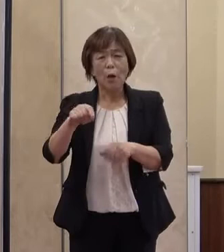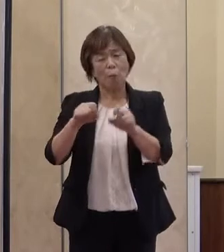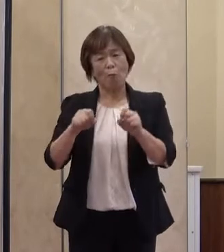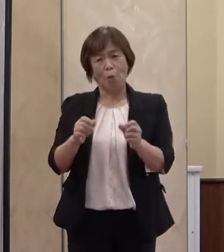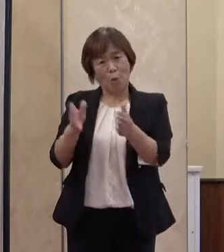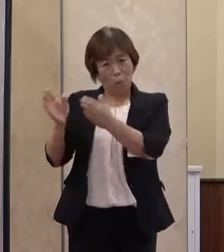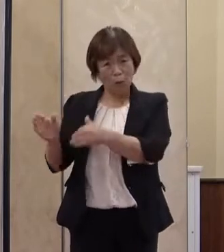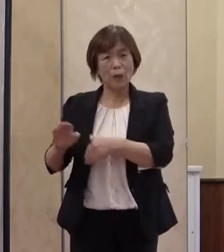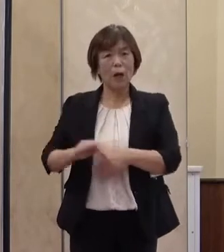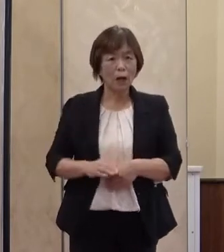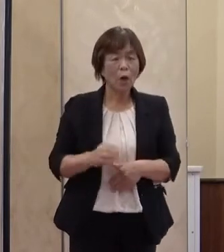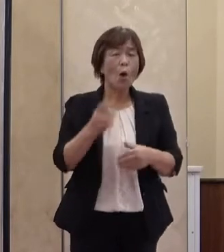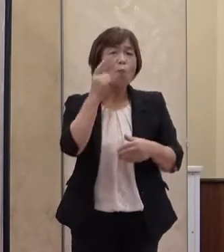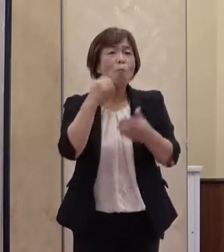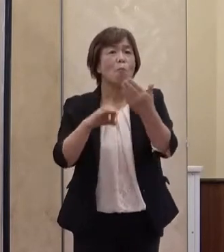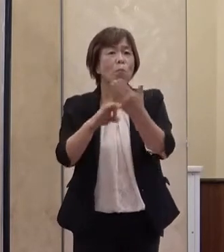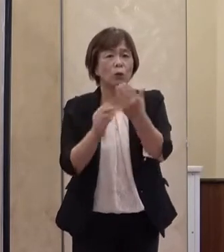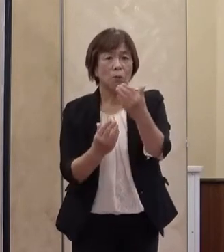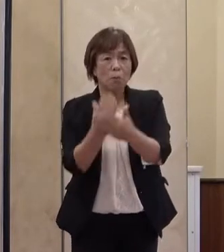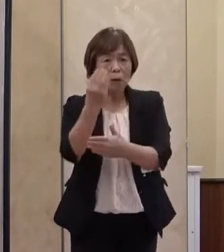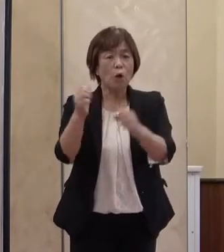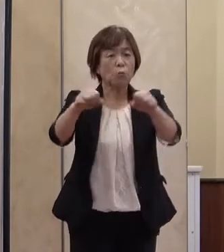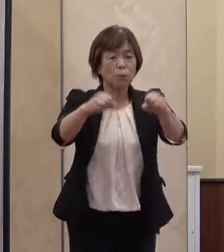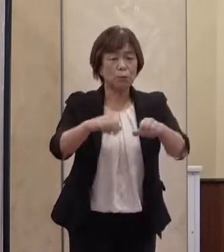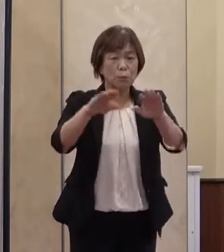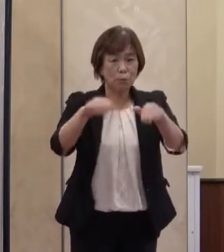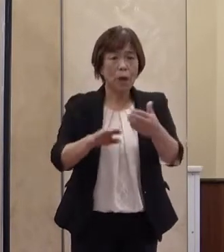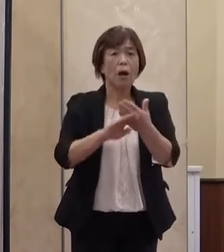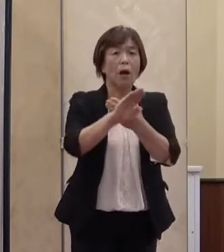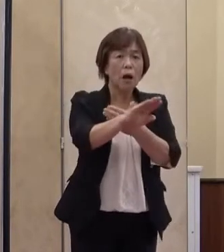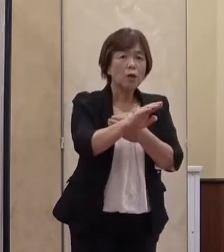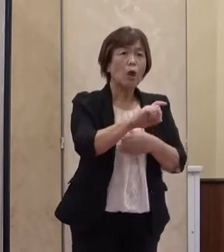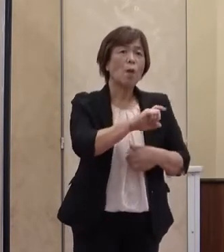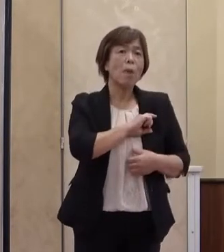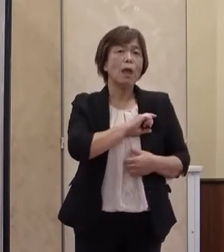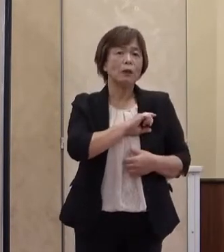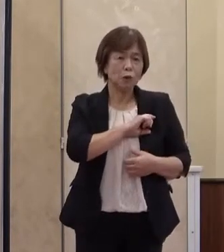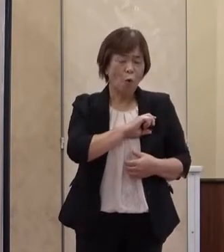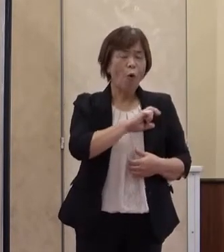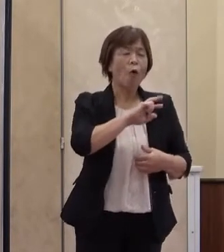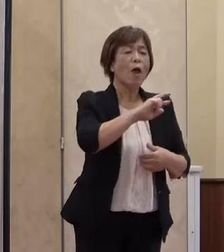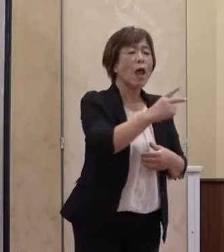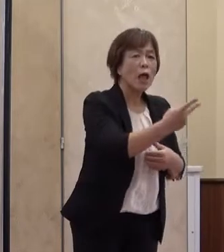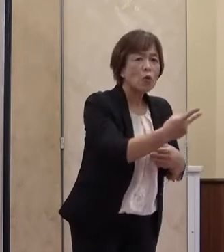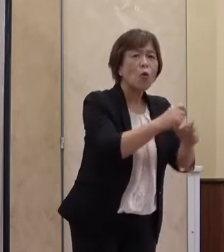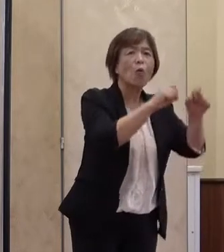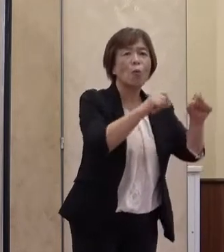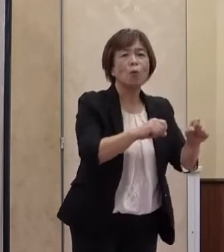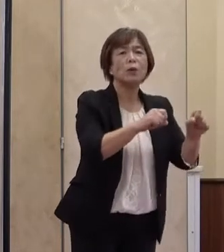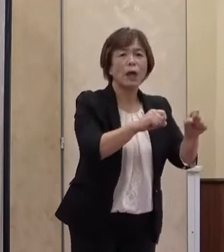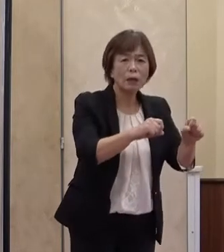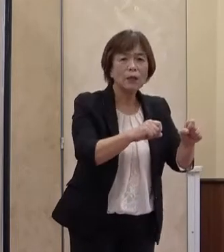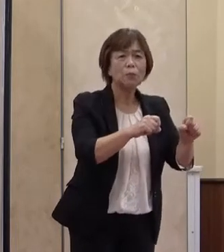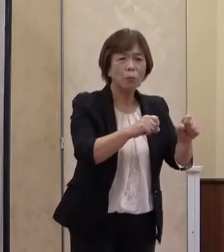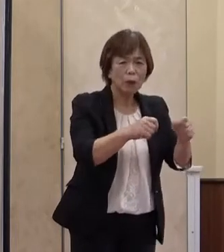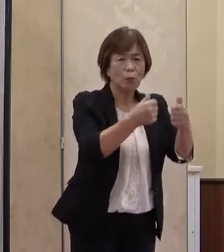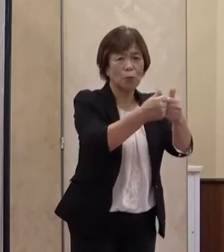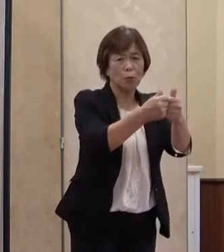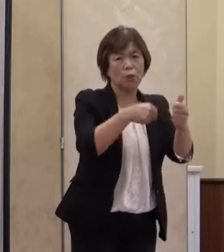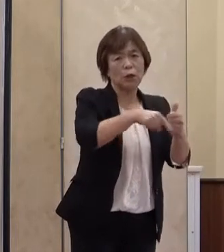市と大阪府の広域行政を合わせる、ある意味大阪府もこれ役所再編ですから、新しい大阪とで僕は行くべきだと思います